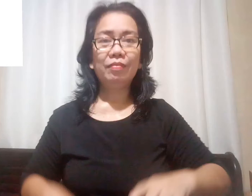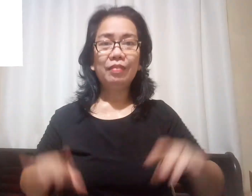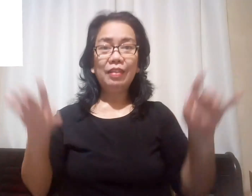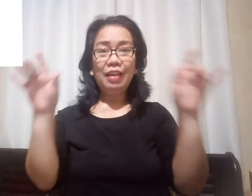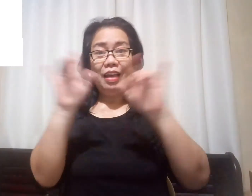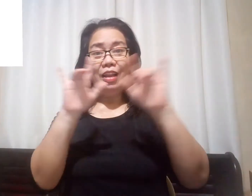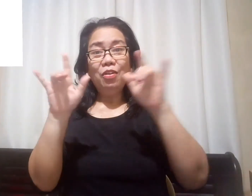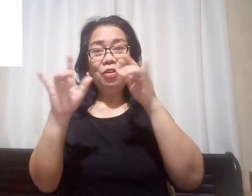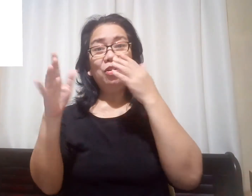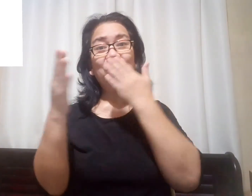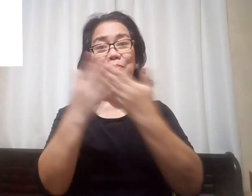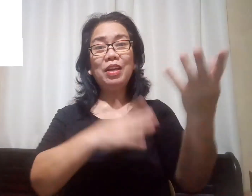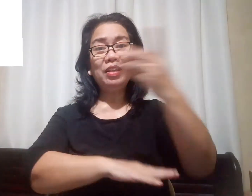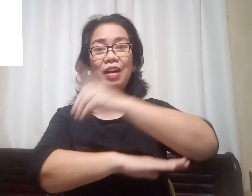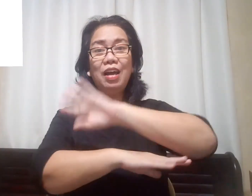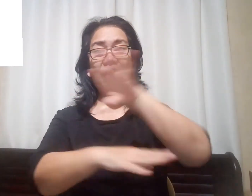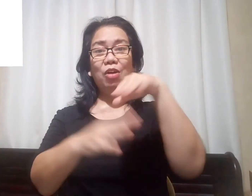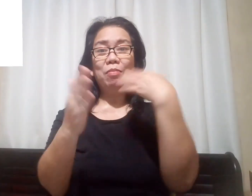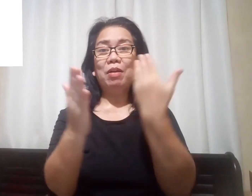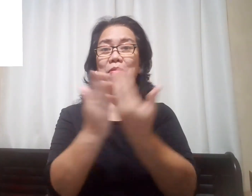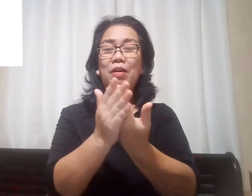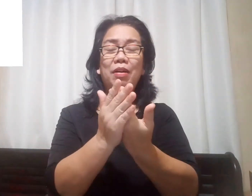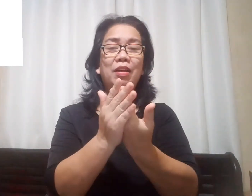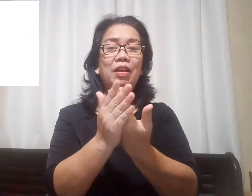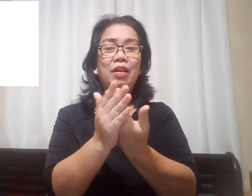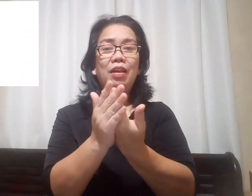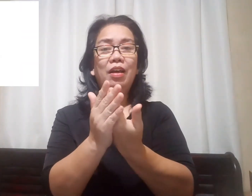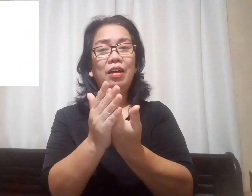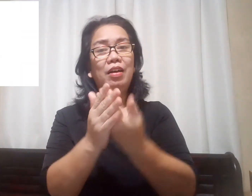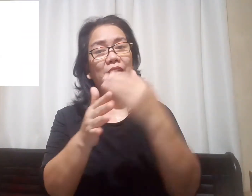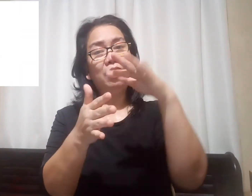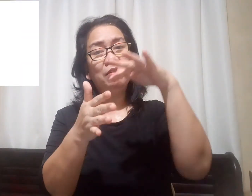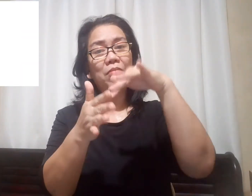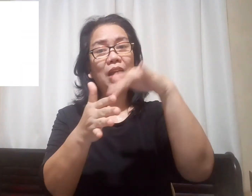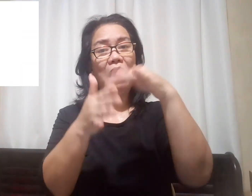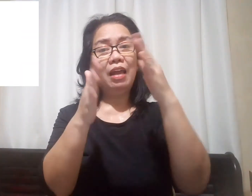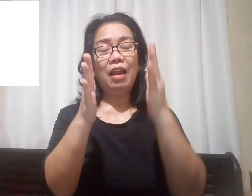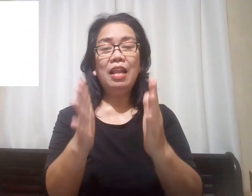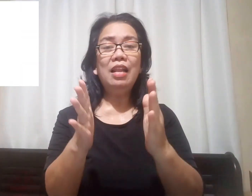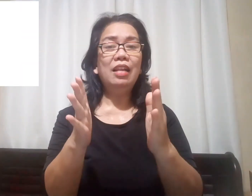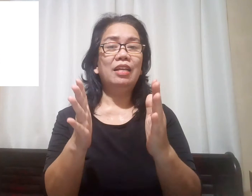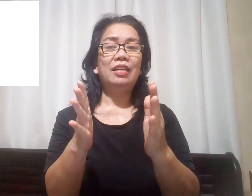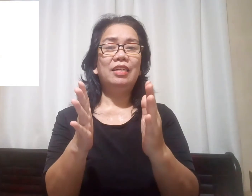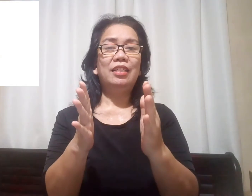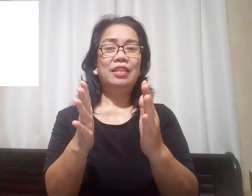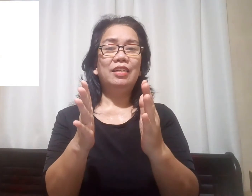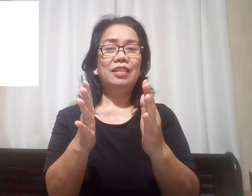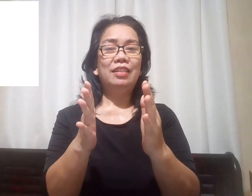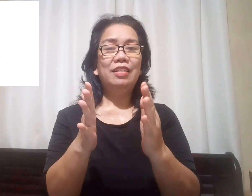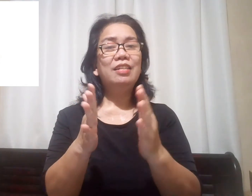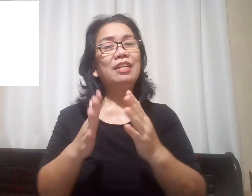Hello! Magandang araw mga mag-aaral na